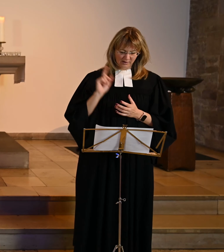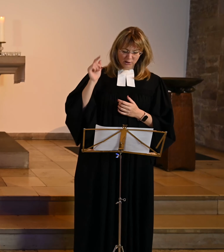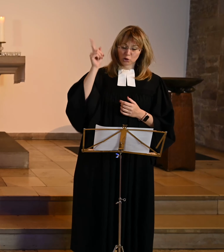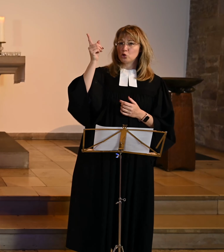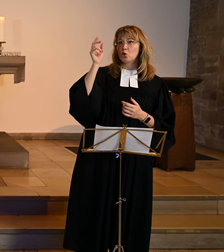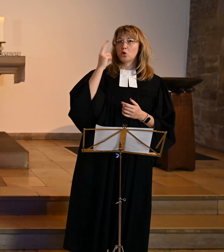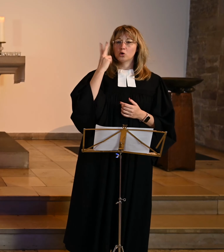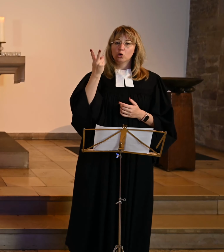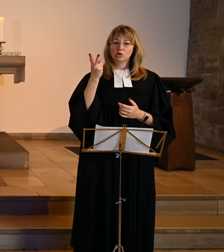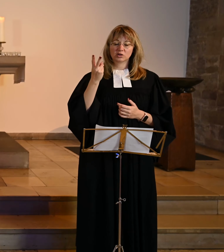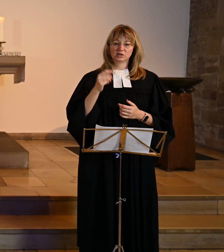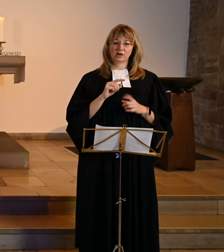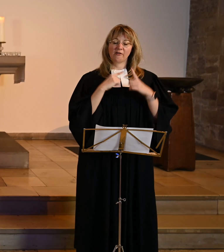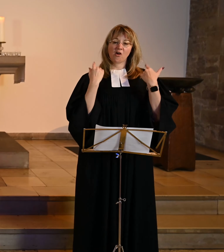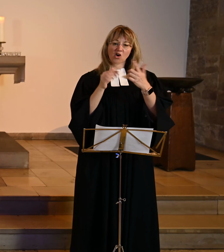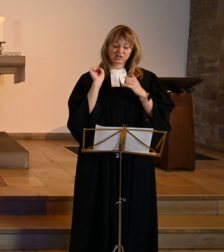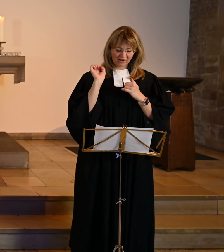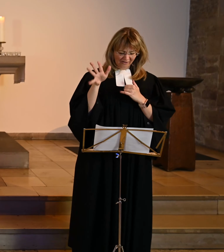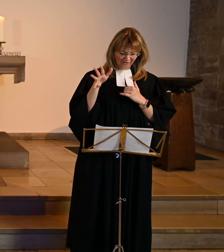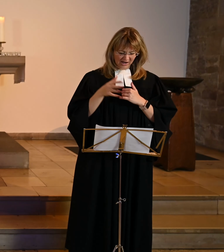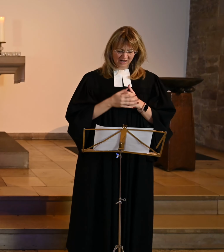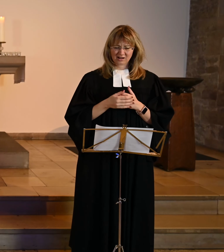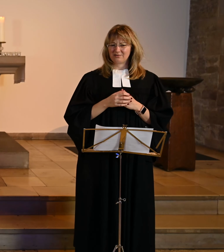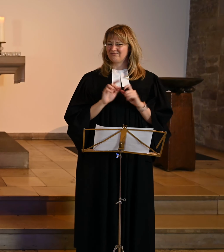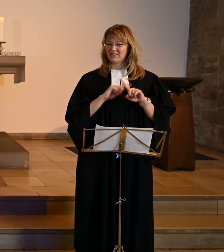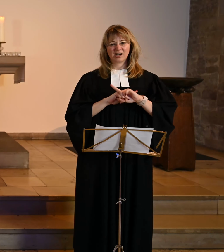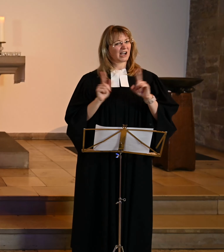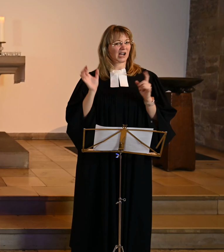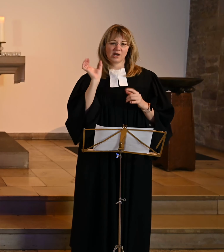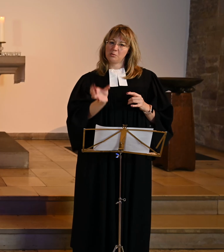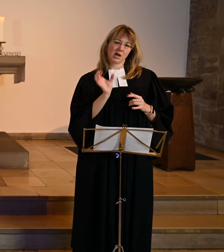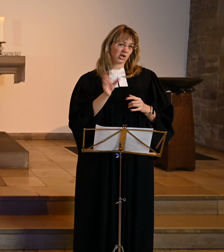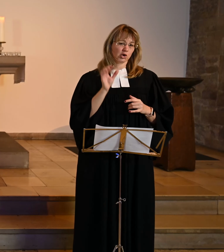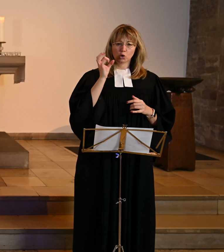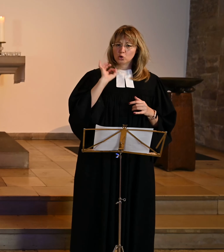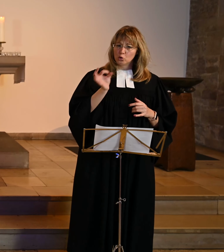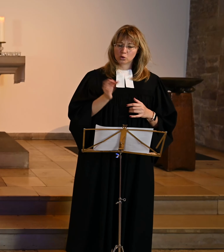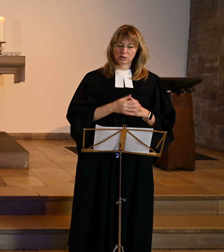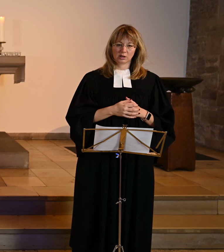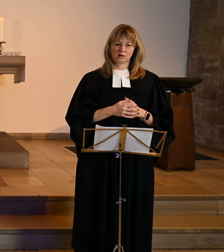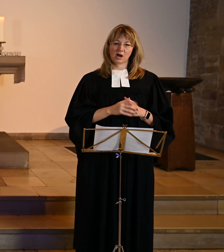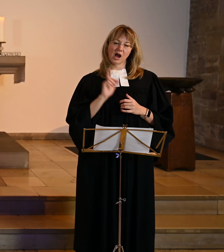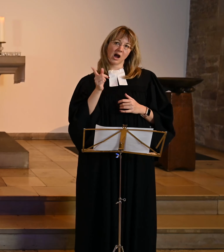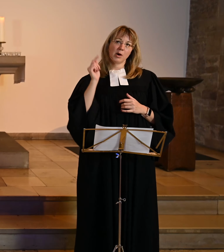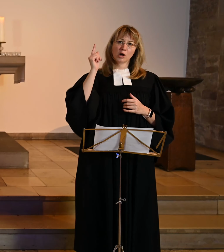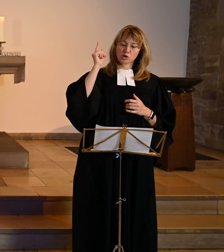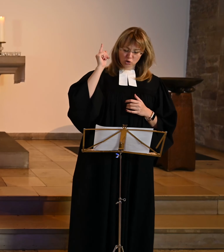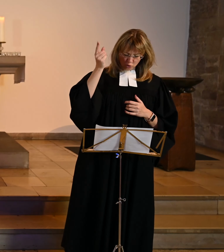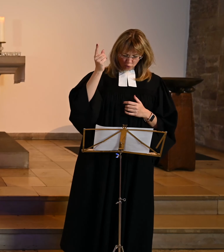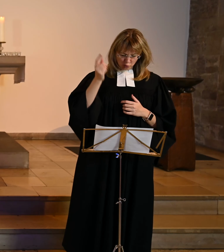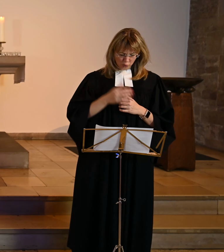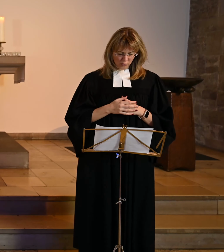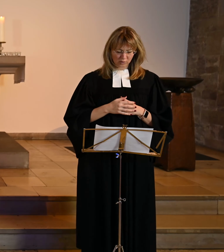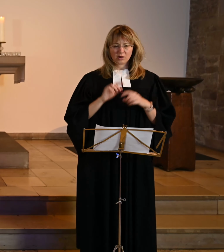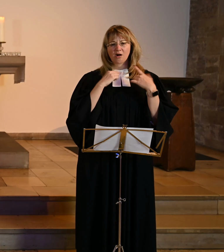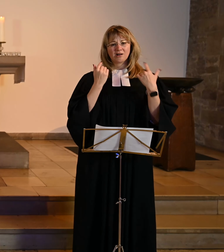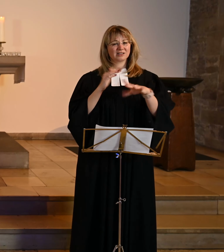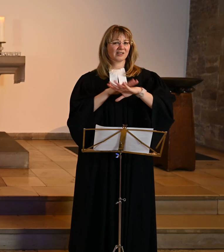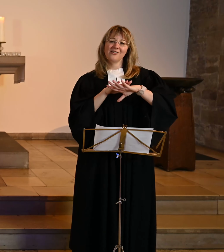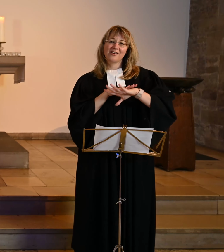Herr, Sünden anrechnen willst, Herr, wer wird bestehen? Denn bei dir ist die